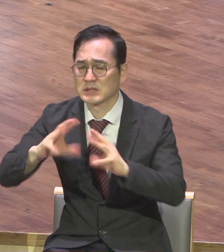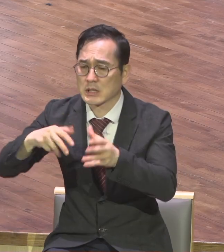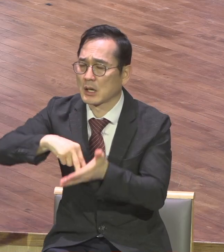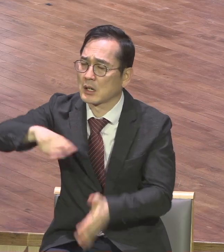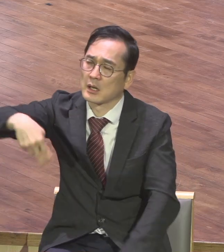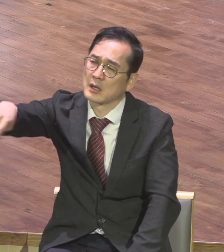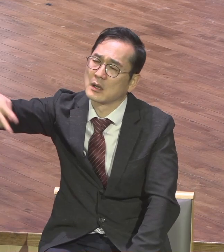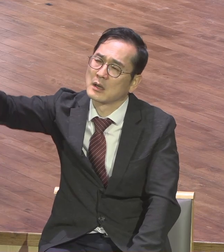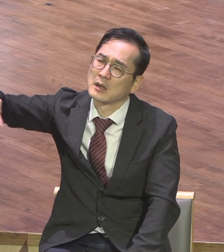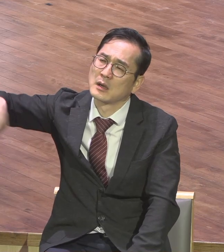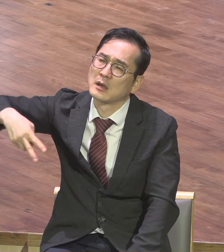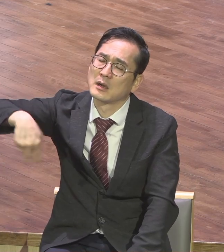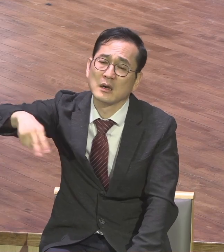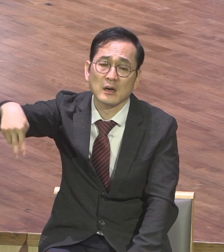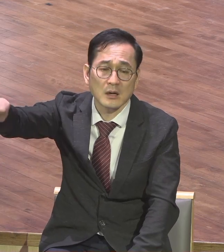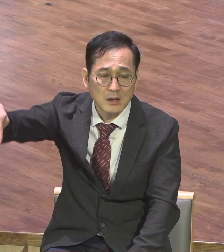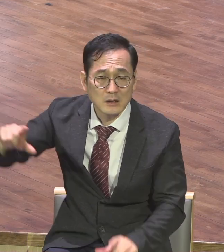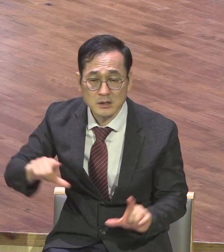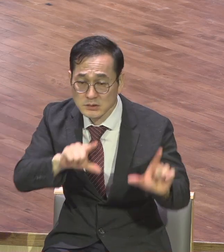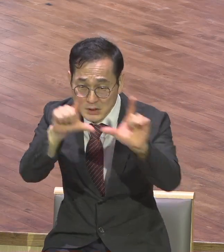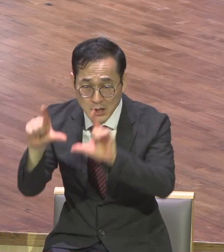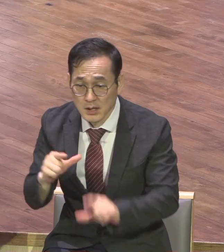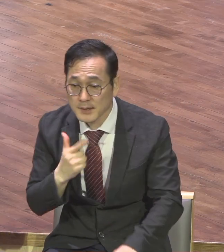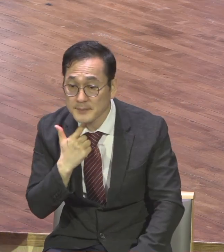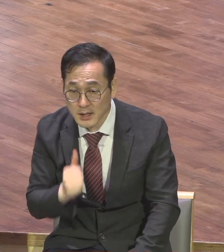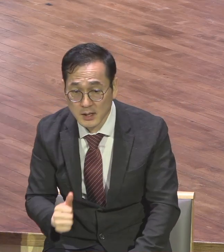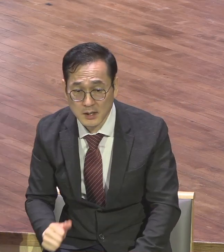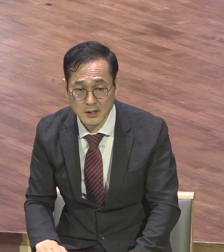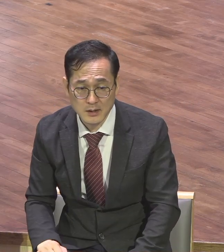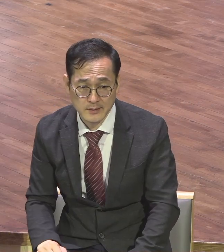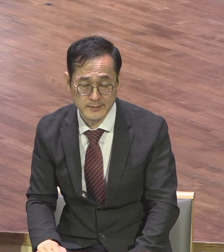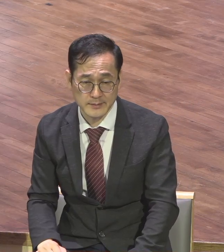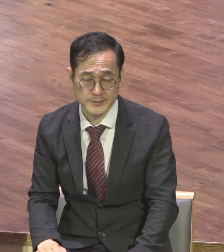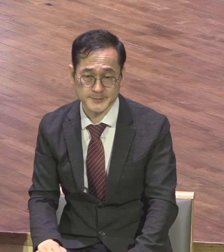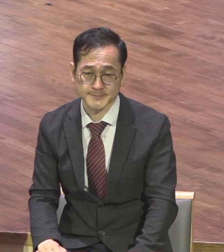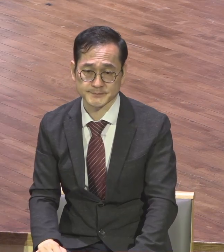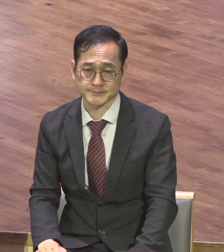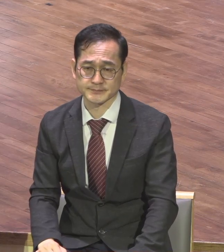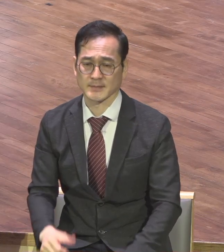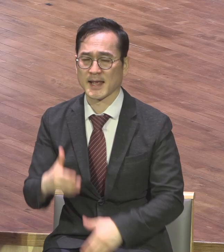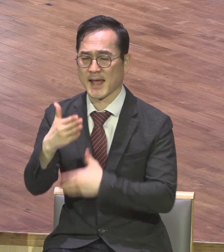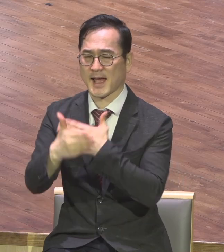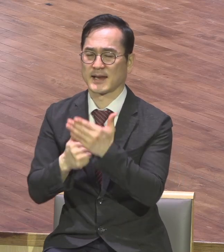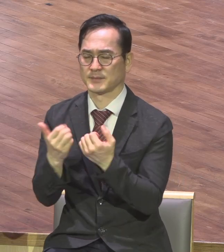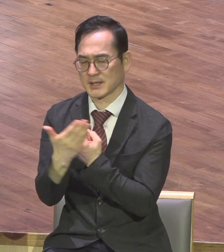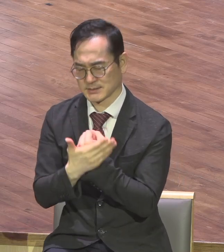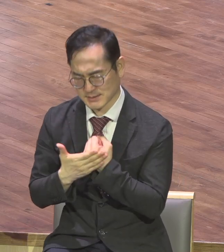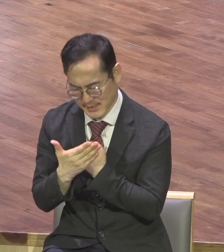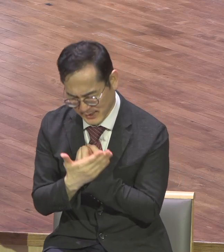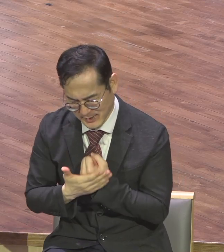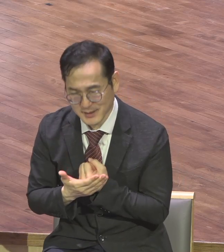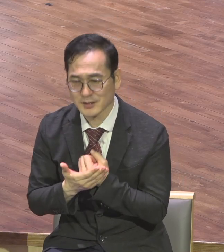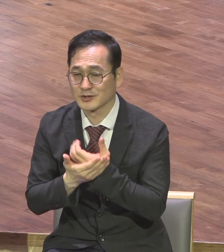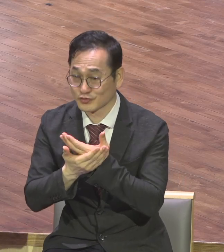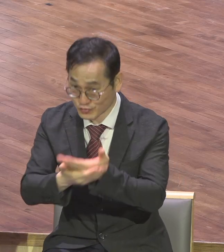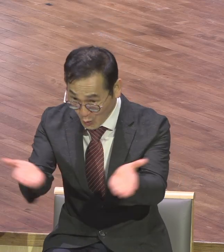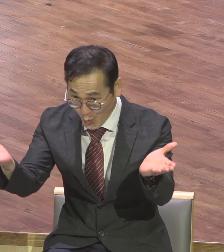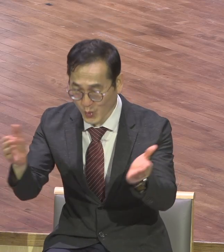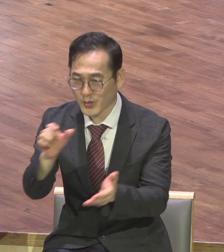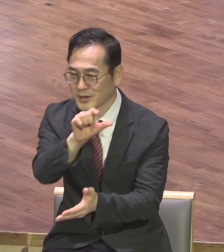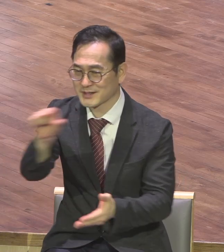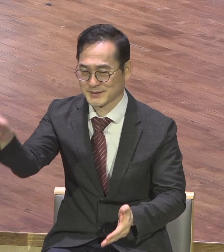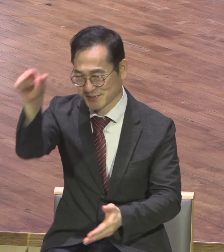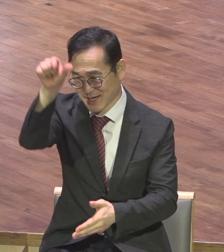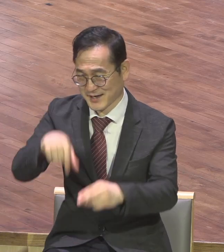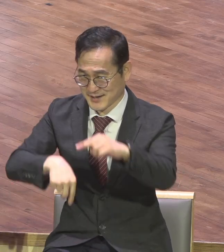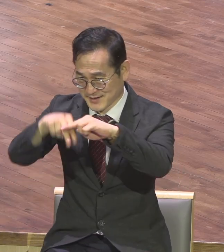속에서 빠져갖고 맘대로 살았잖아요. 그런데 하나님의 은혜로 그리스도의 십자가